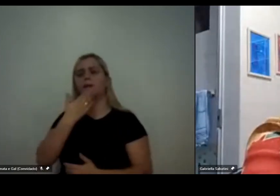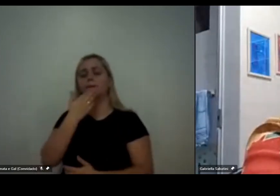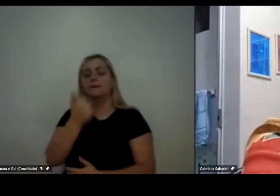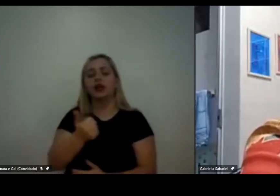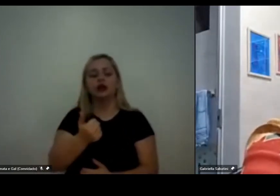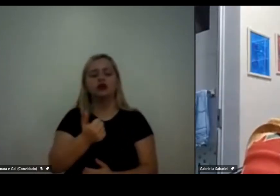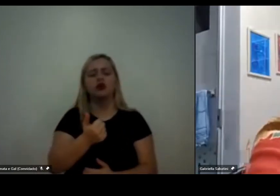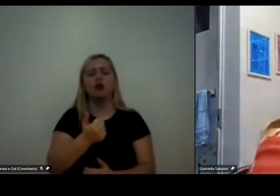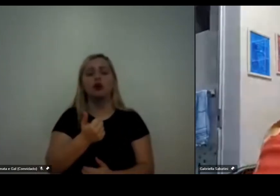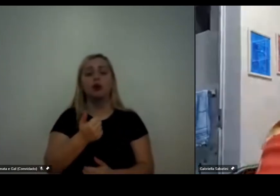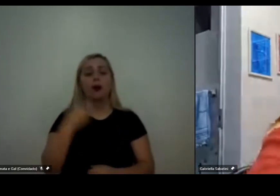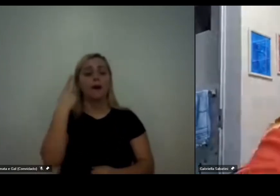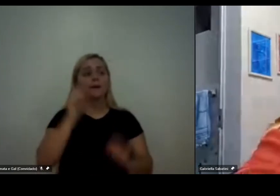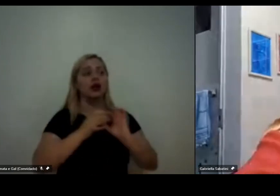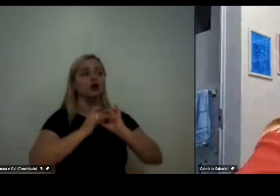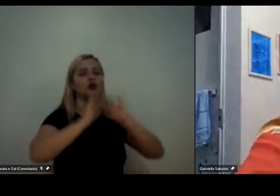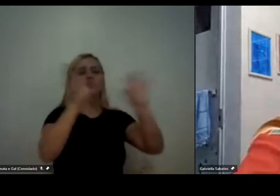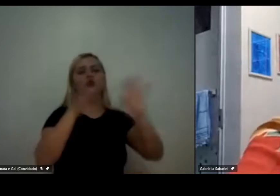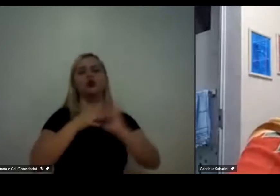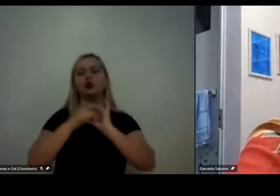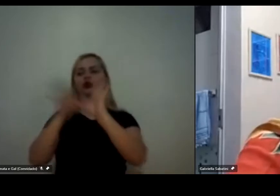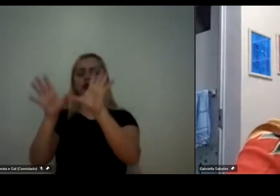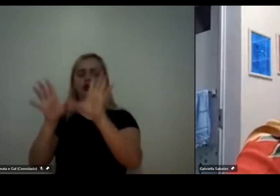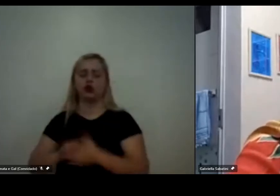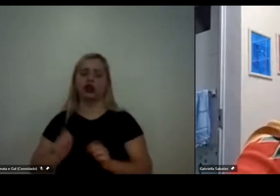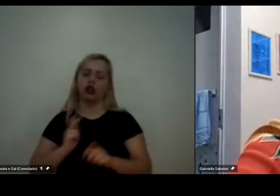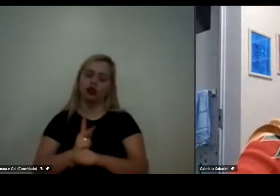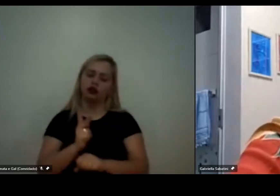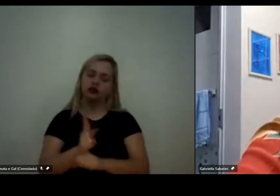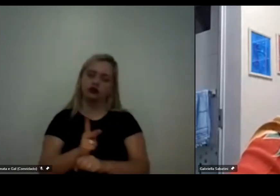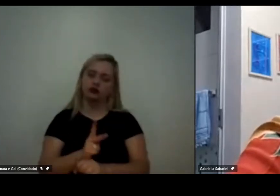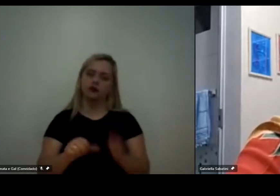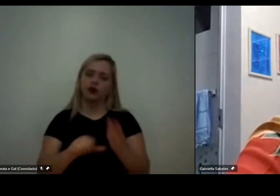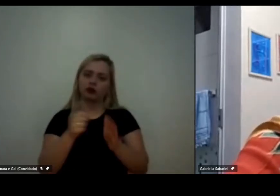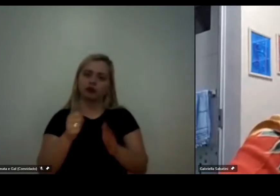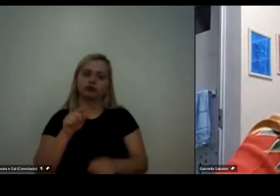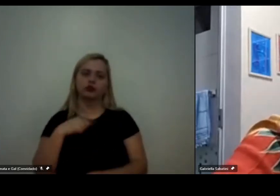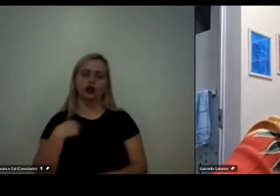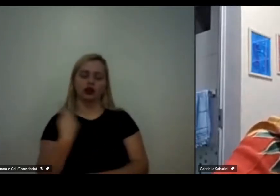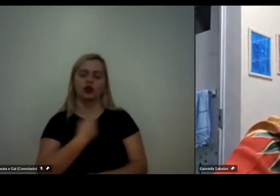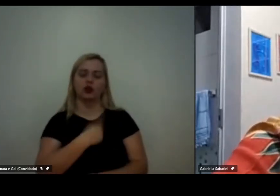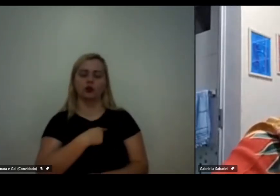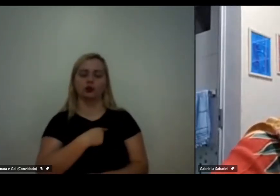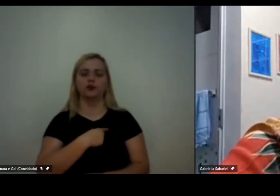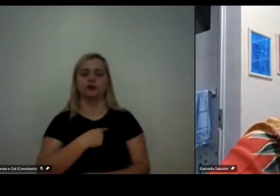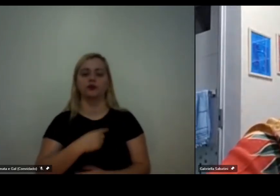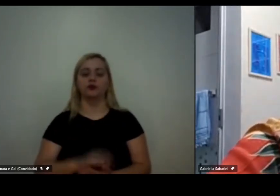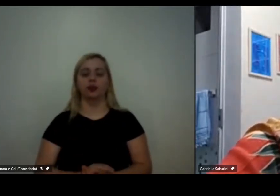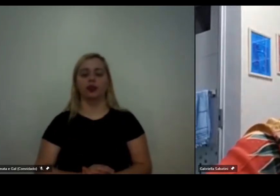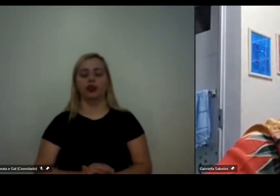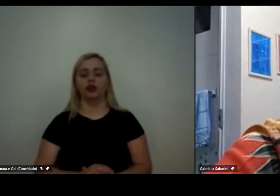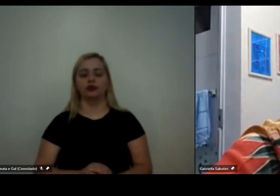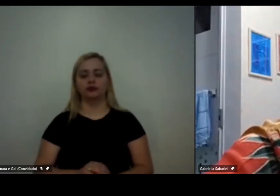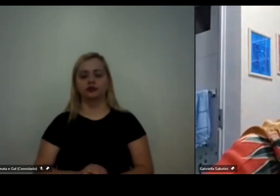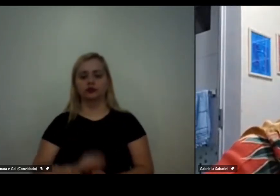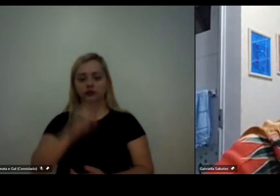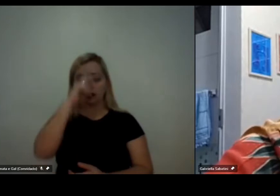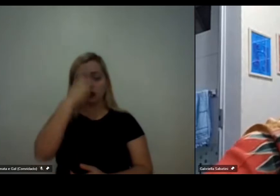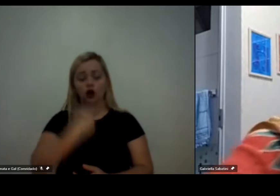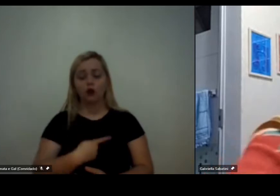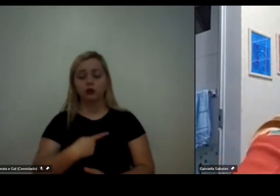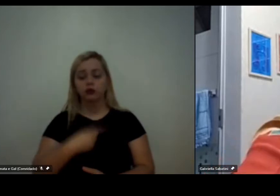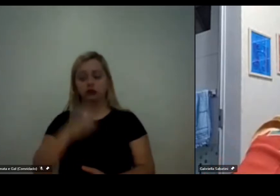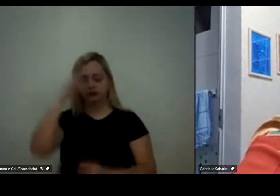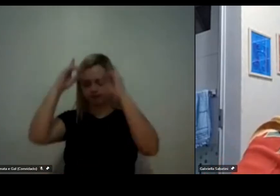da liberdade. E, em primeiro ponto, a norma. A interseccionalidade entre gênero e